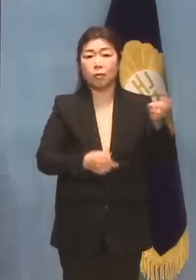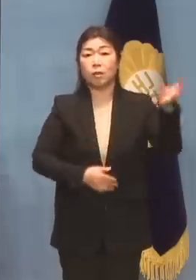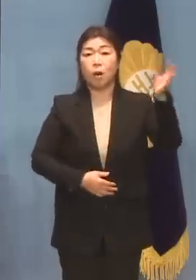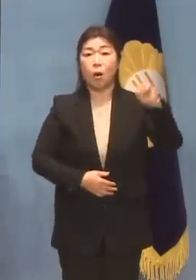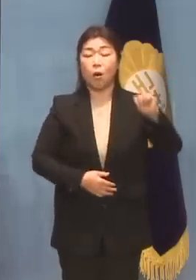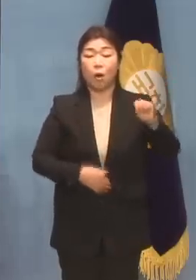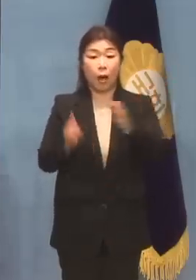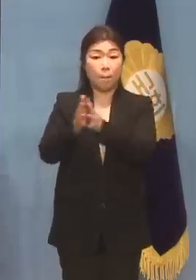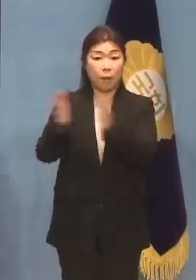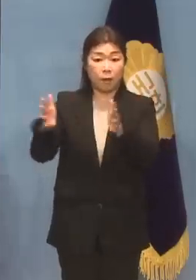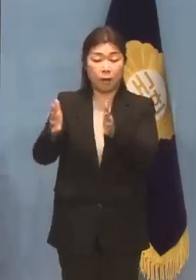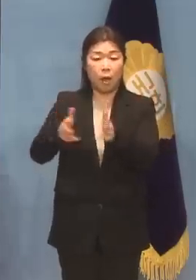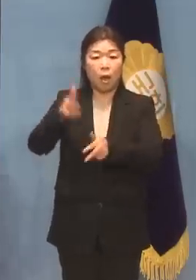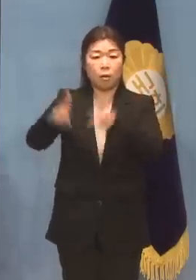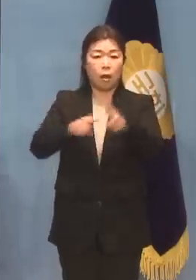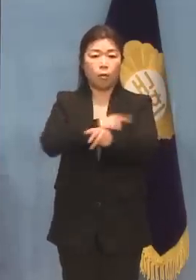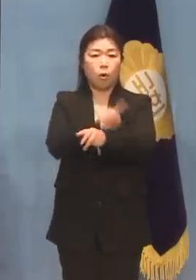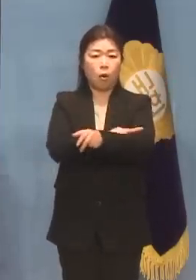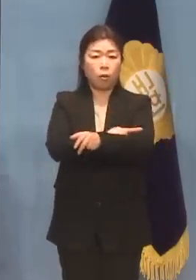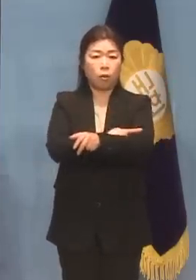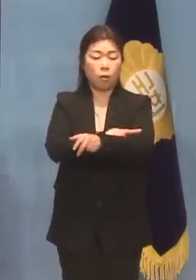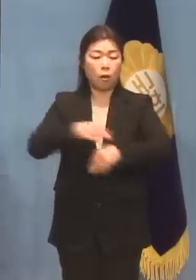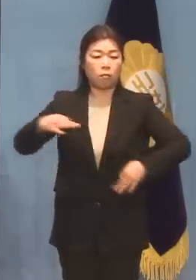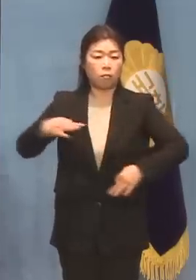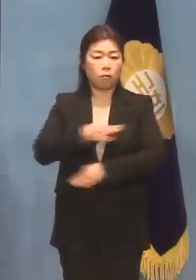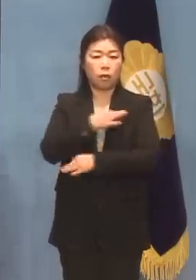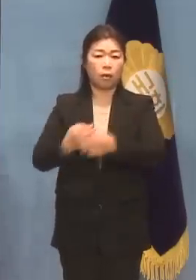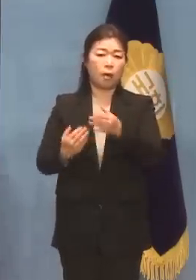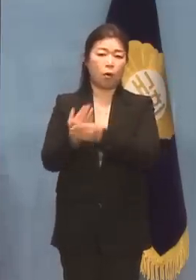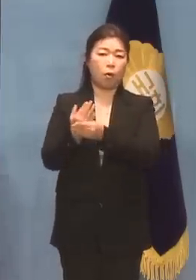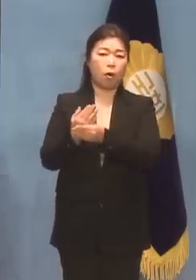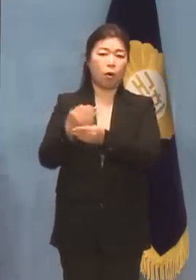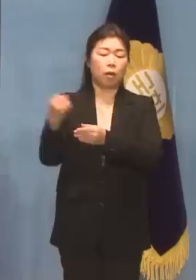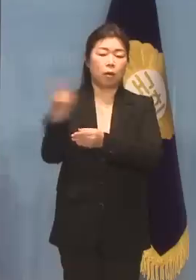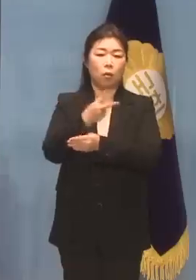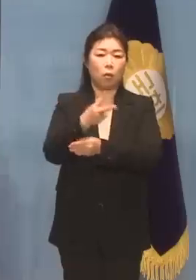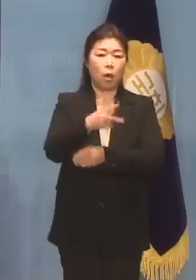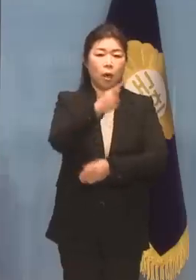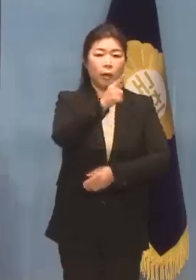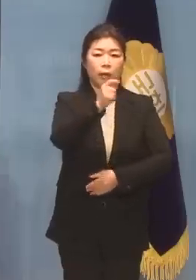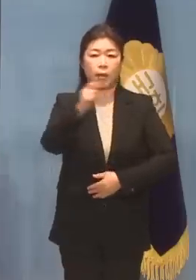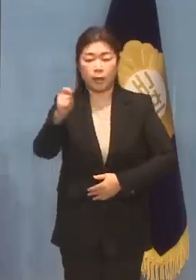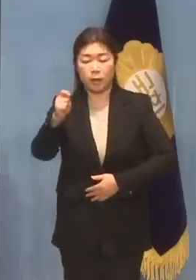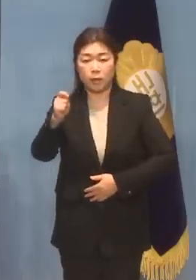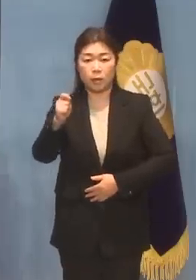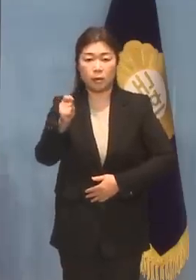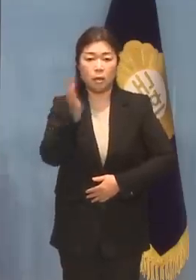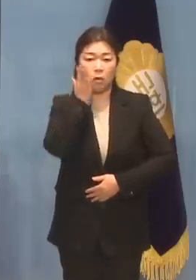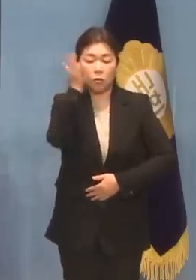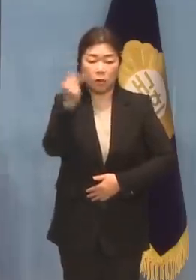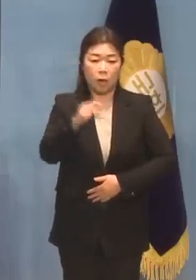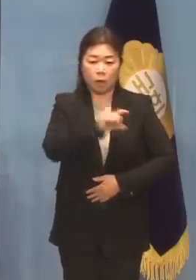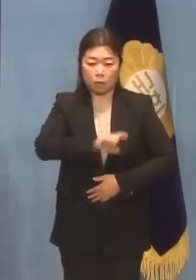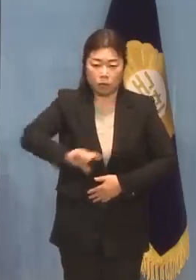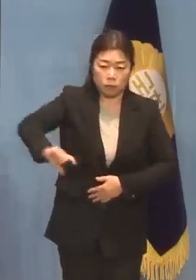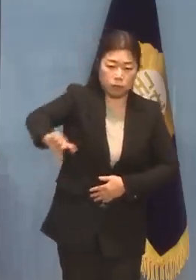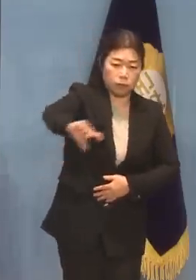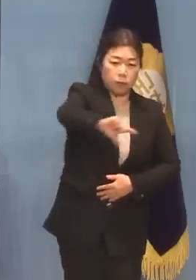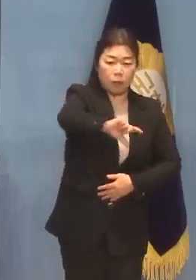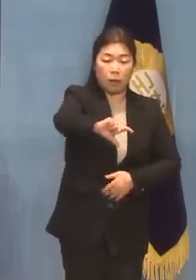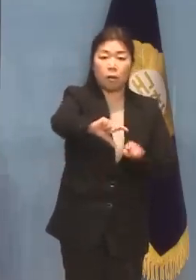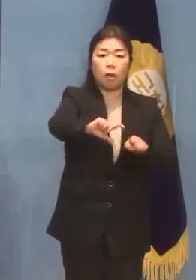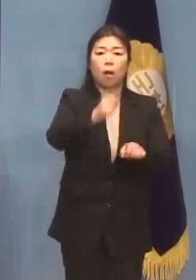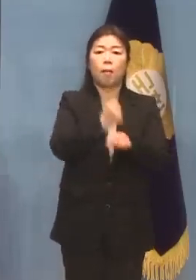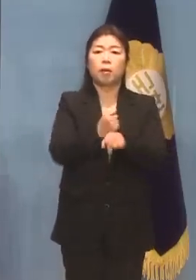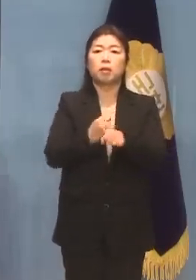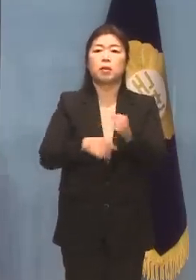30억 아파트 사업권 비리 사건과 휘어진 KTX 울산 역세권 연결도로 의혹부터